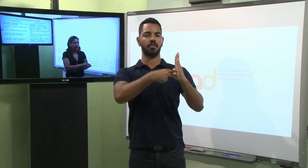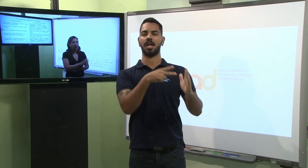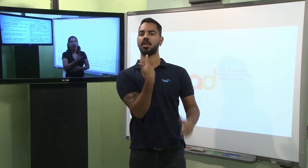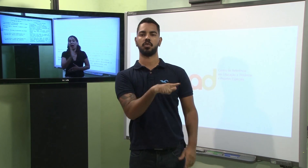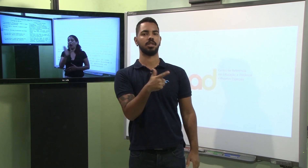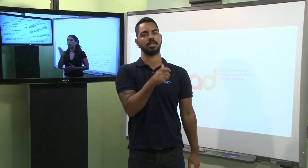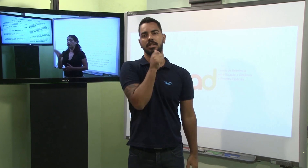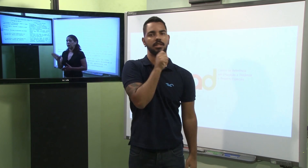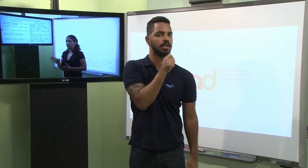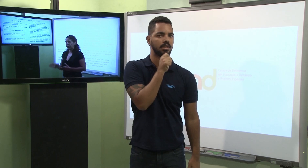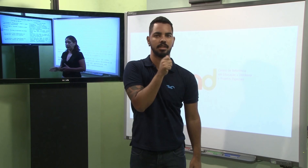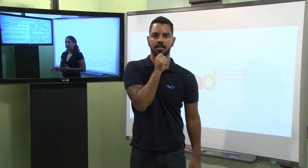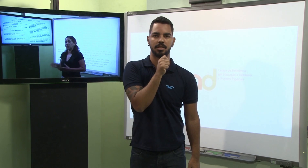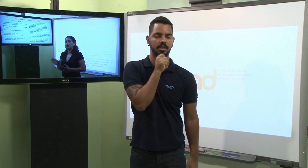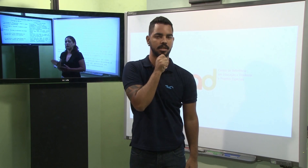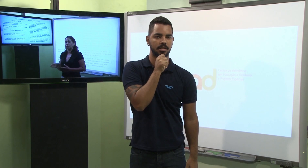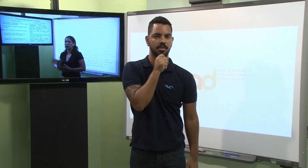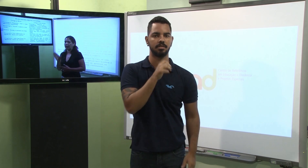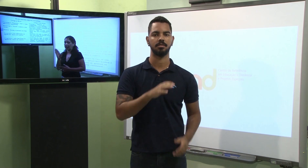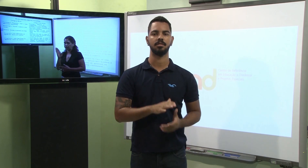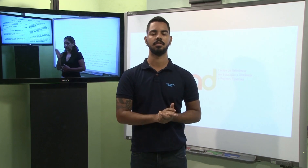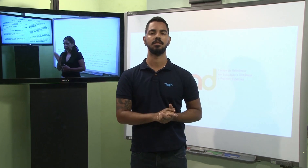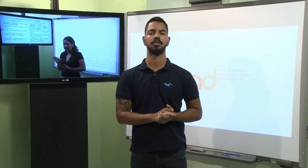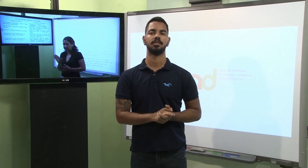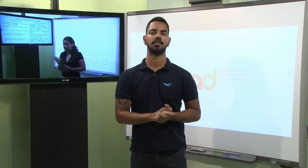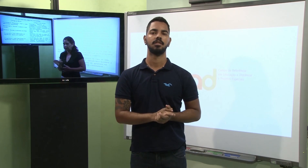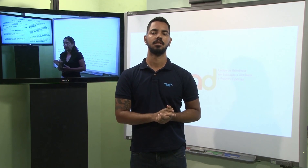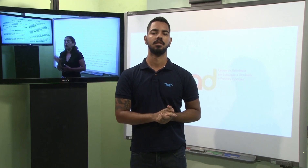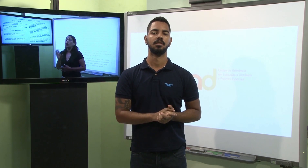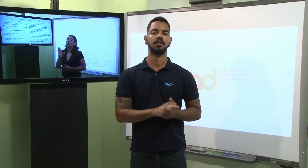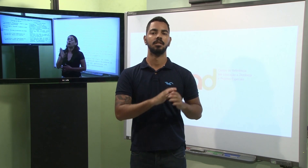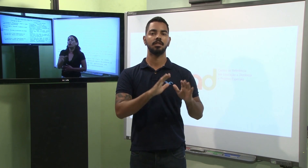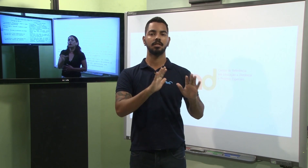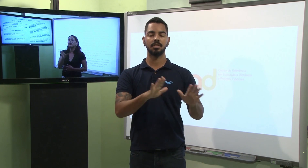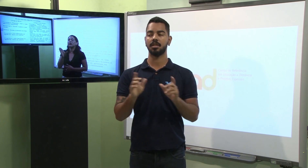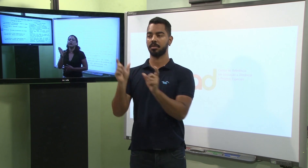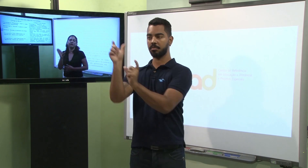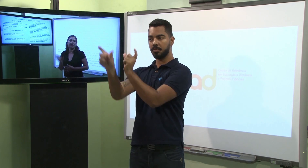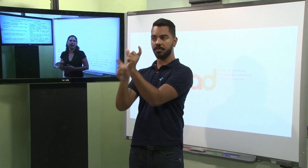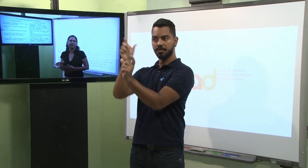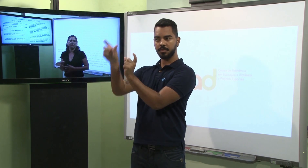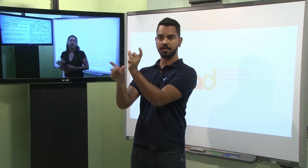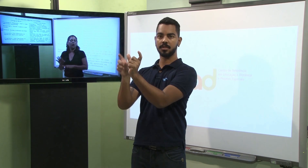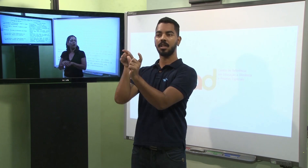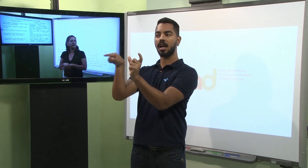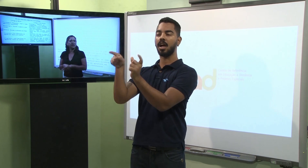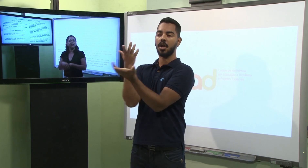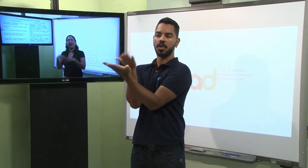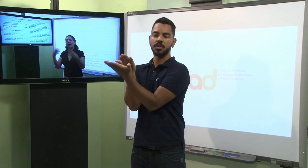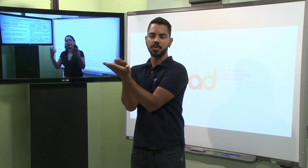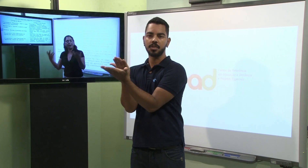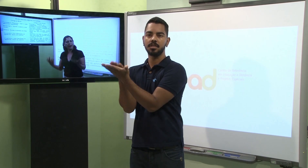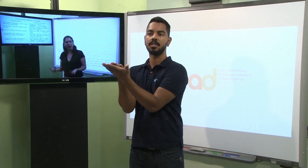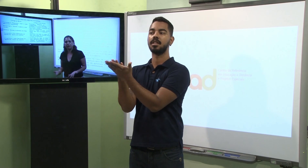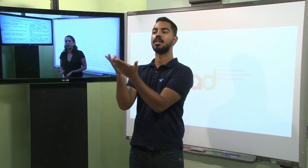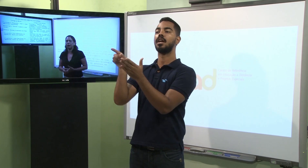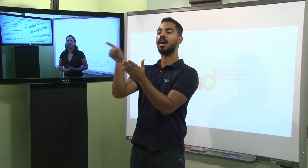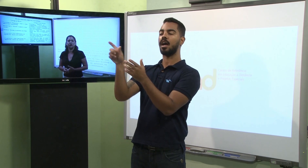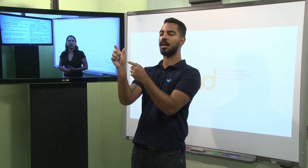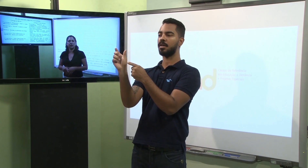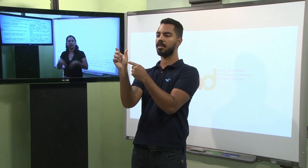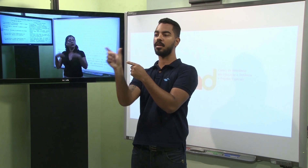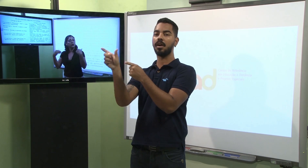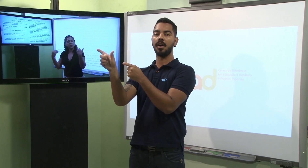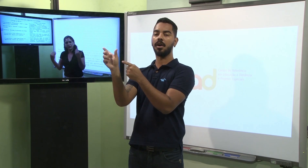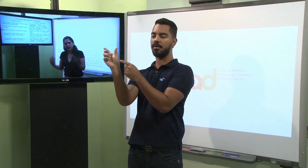pois bem, a morfologia estuda as unidades mínimas com significado, ou seja, a palavra